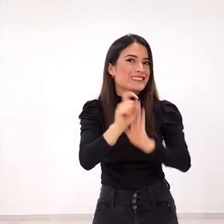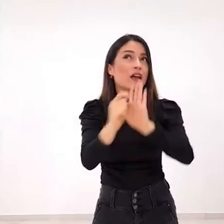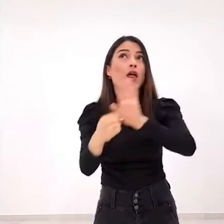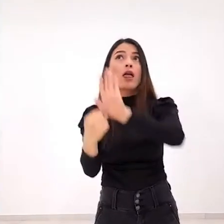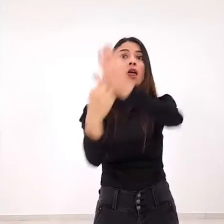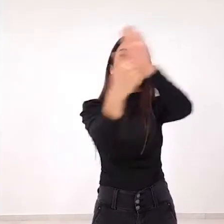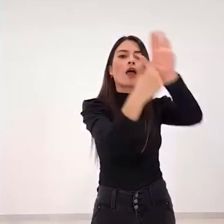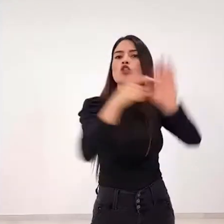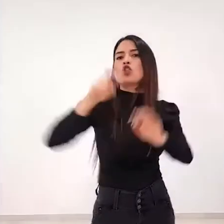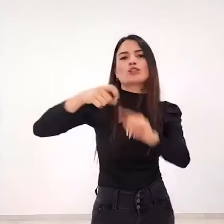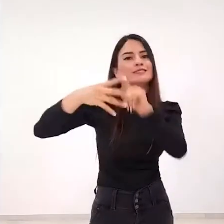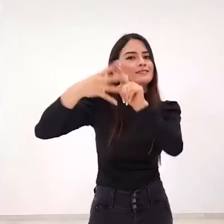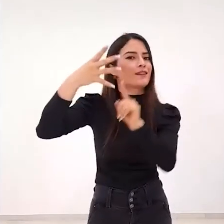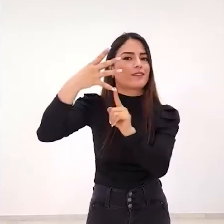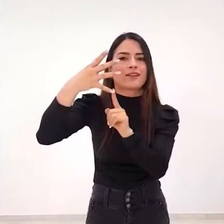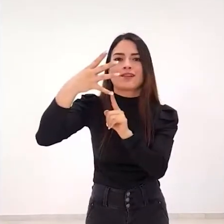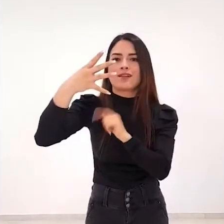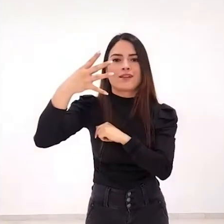encerrados